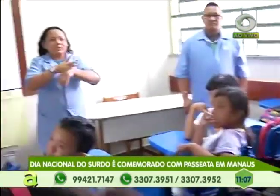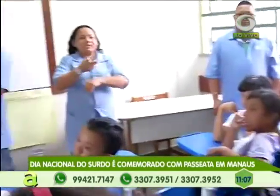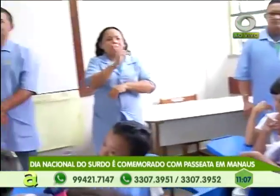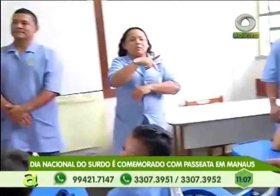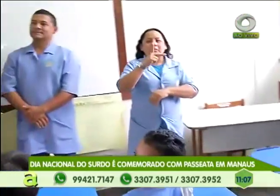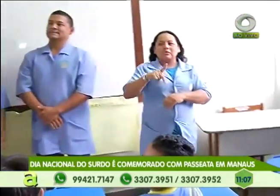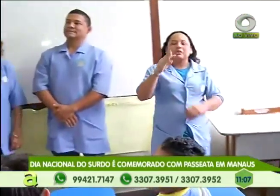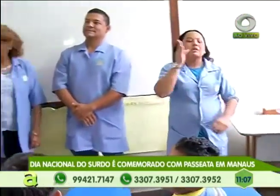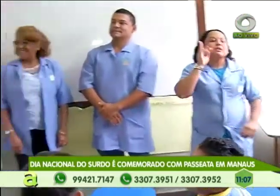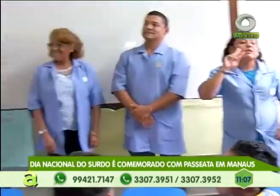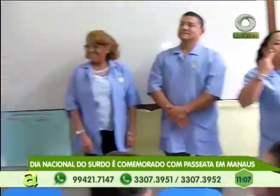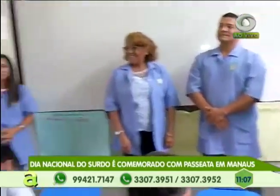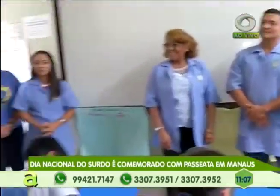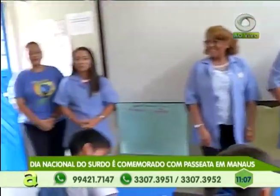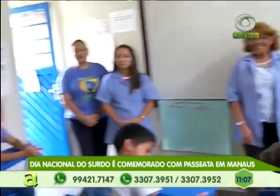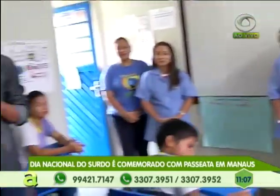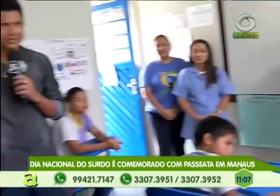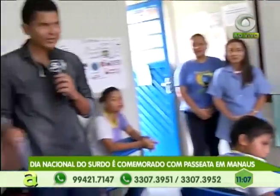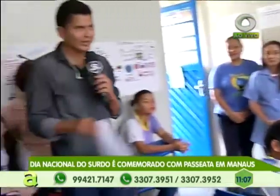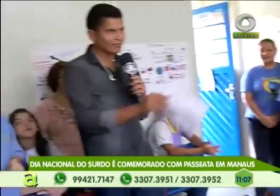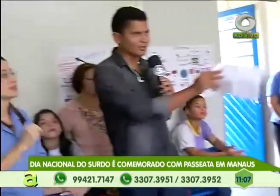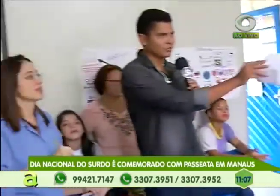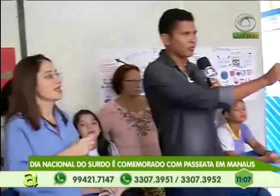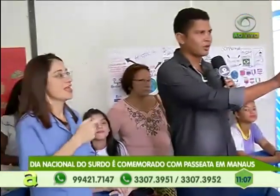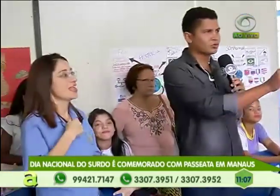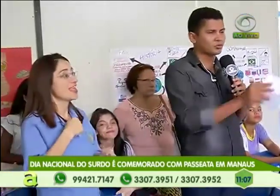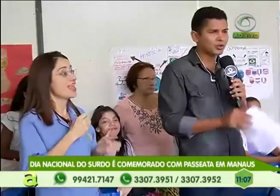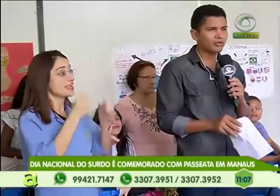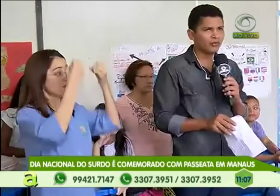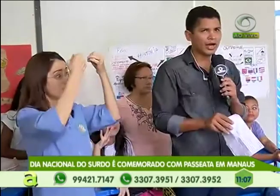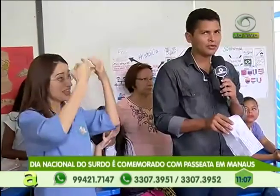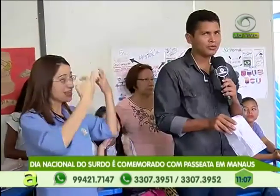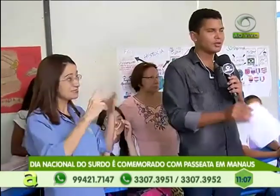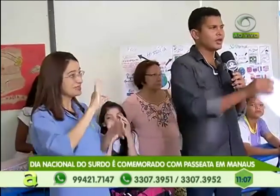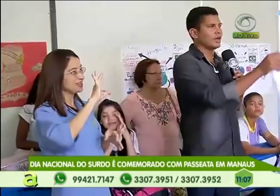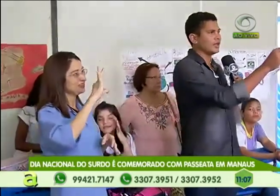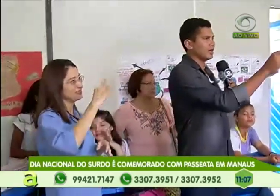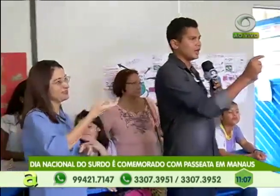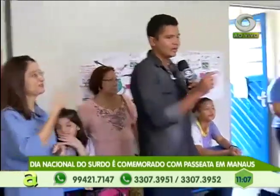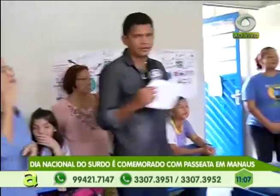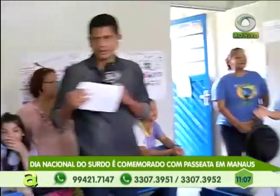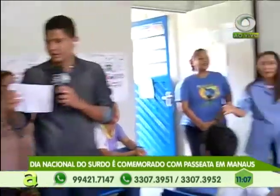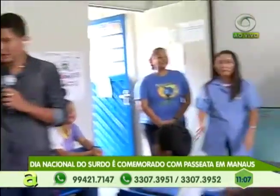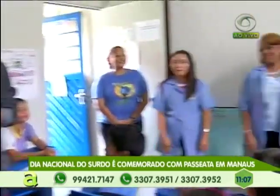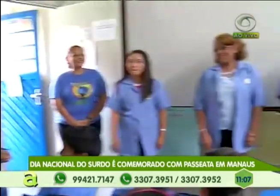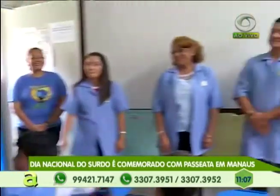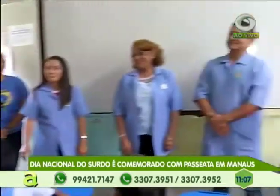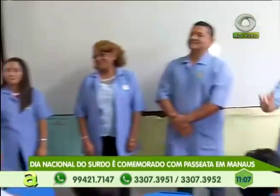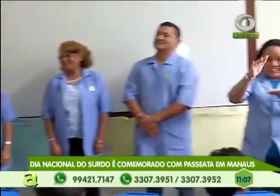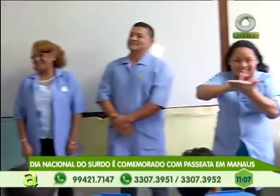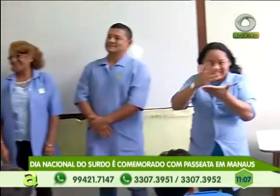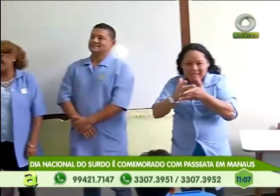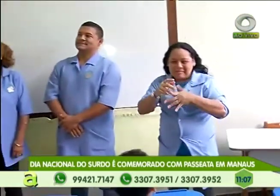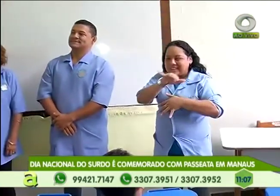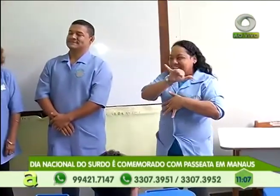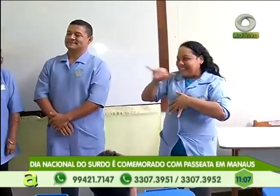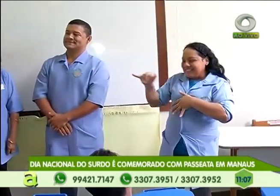livros, a professora Thaís. É ela aqui, que a gente passa o comando. Tudo o que eu falo, ela interpreta e passa para o